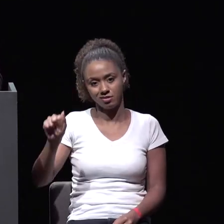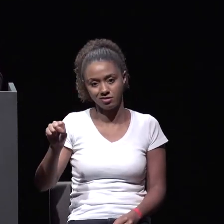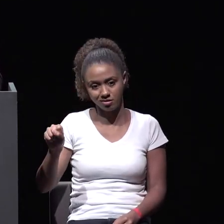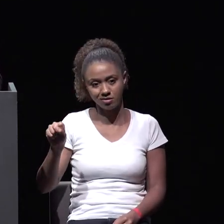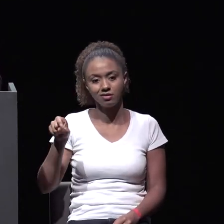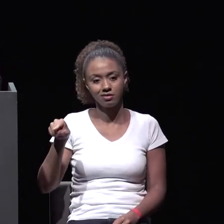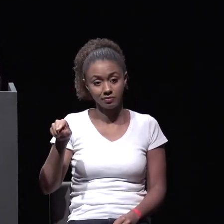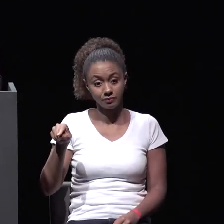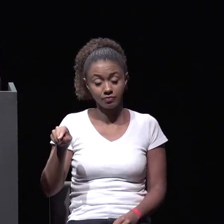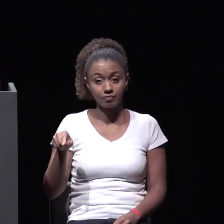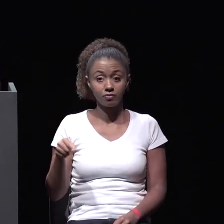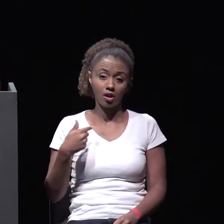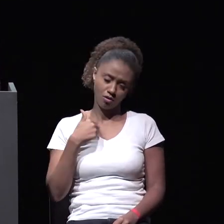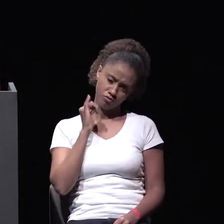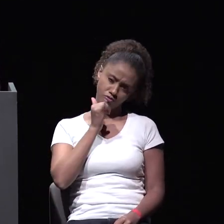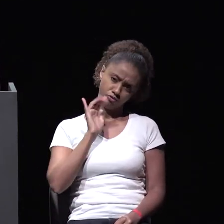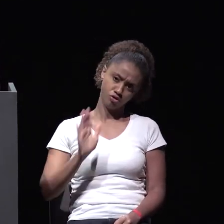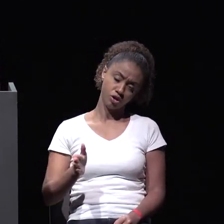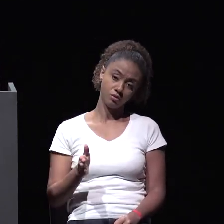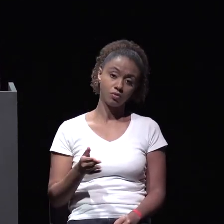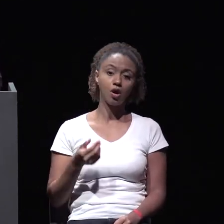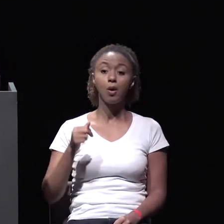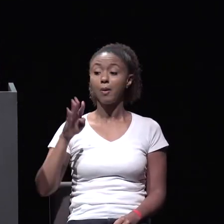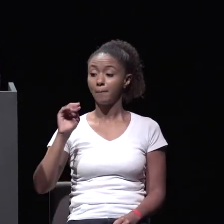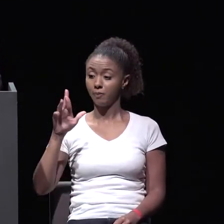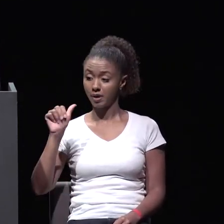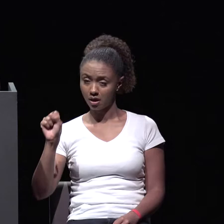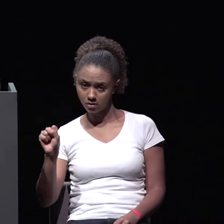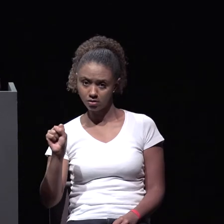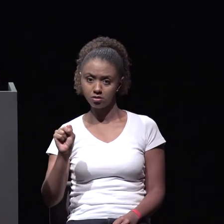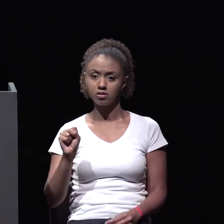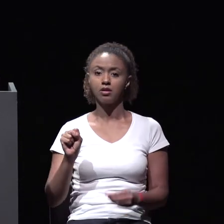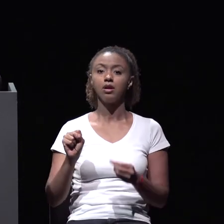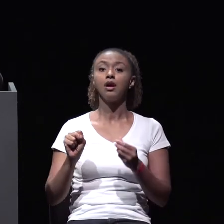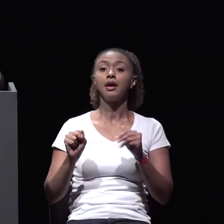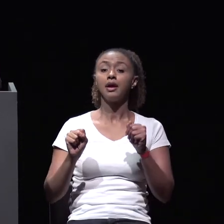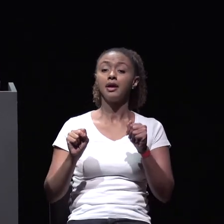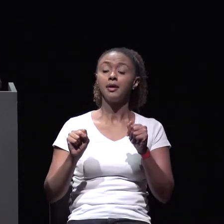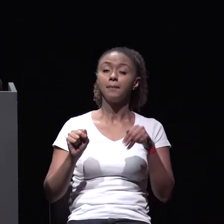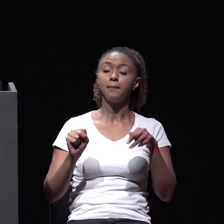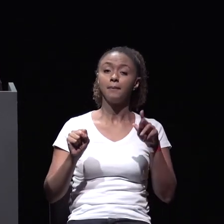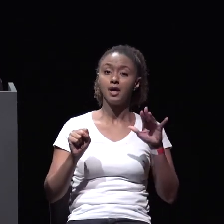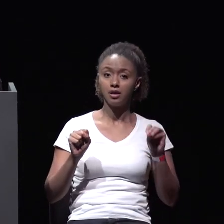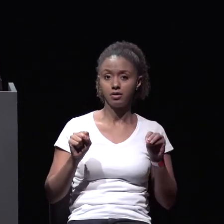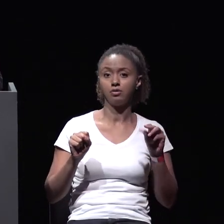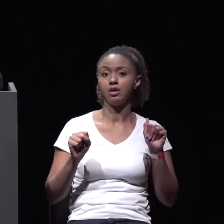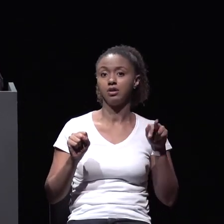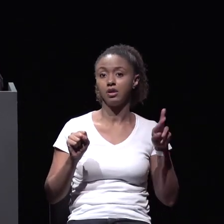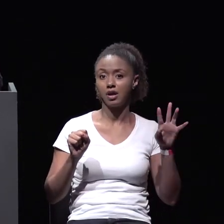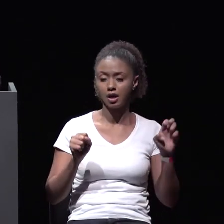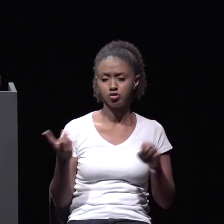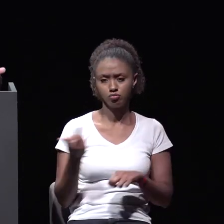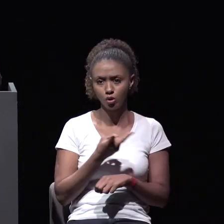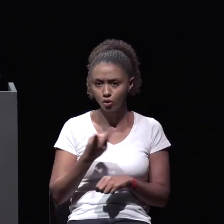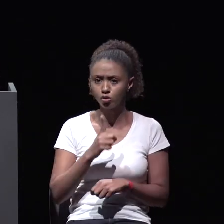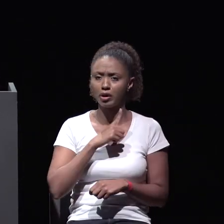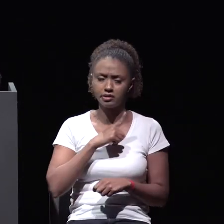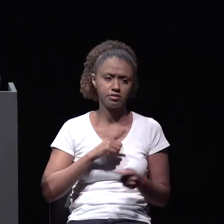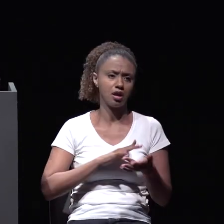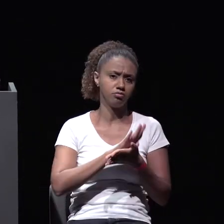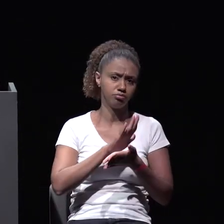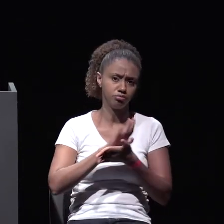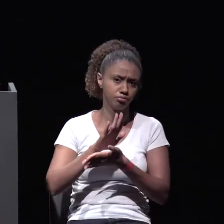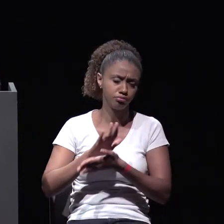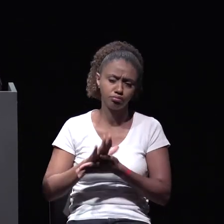como dizer pra vocês tanto rodrigo bretas como os textos de mário de andrade ainda circulam em edições modernas vocês na